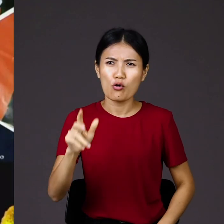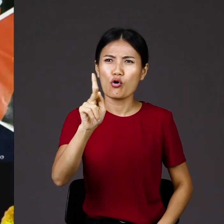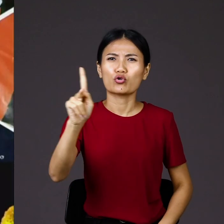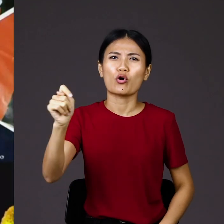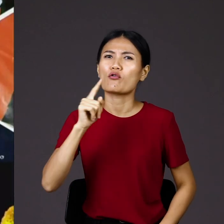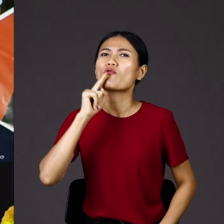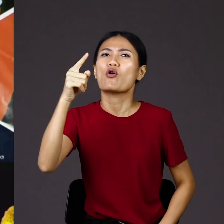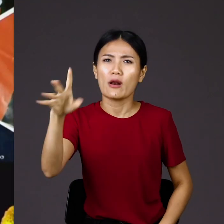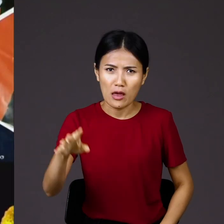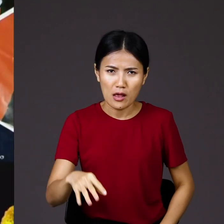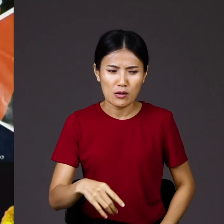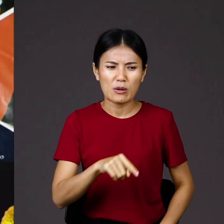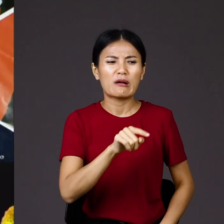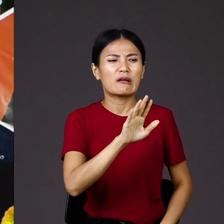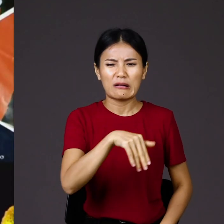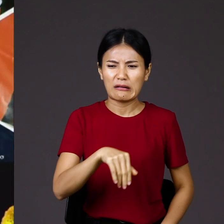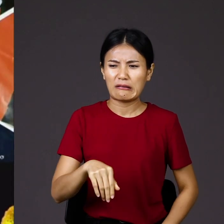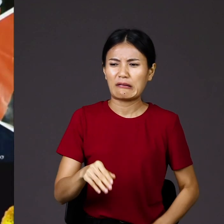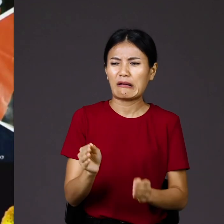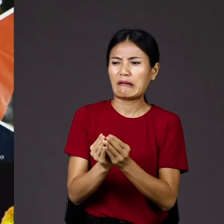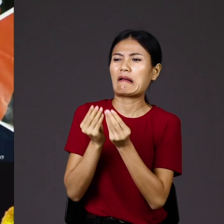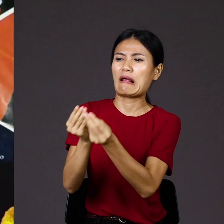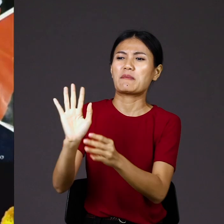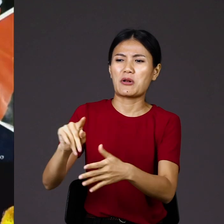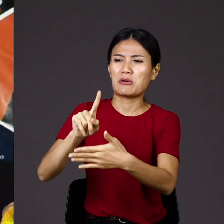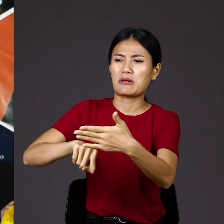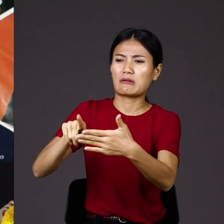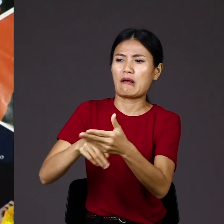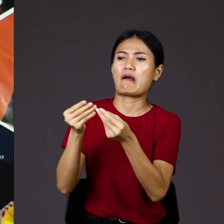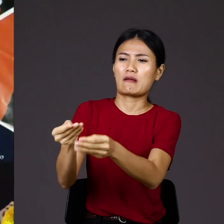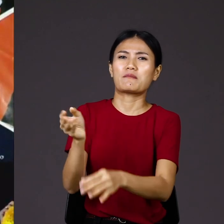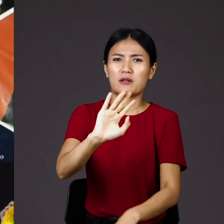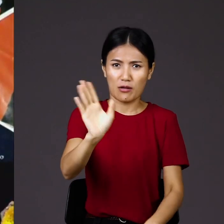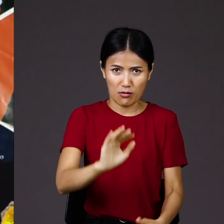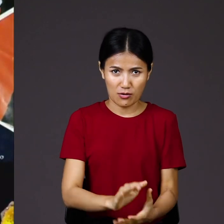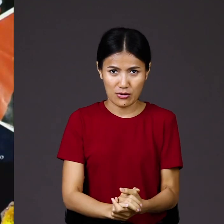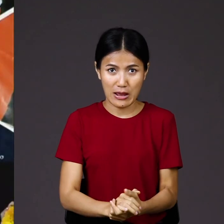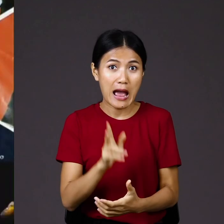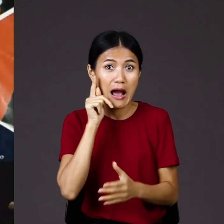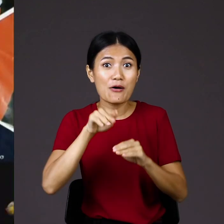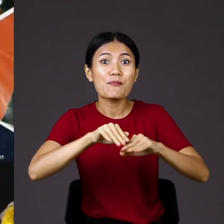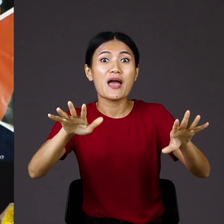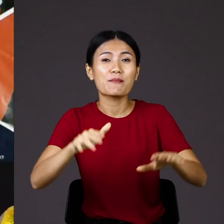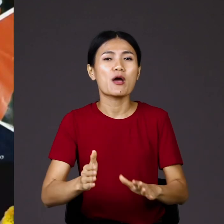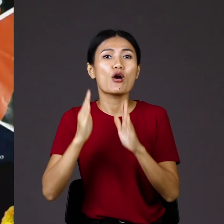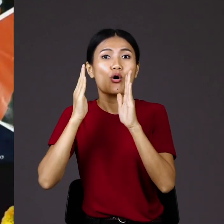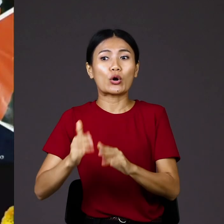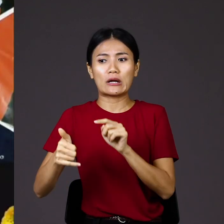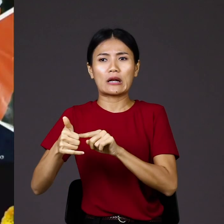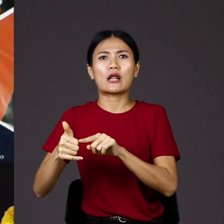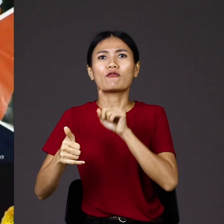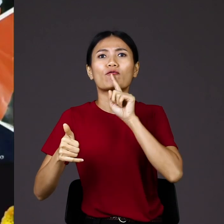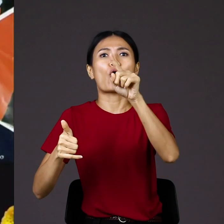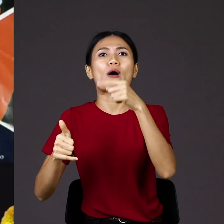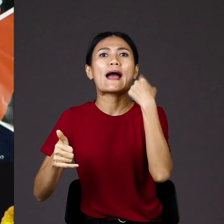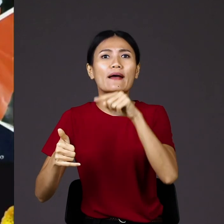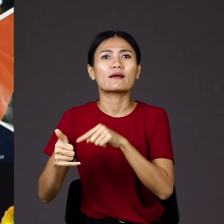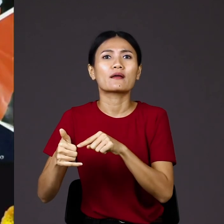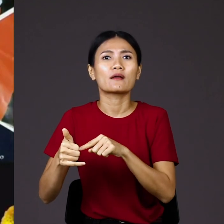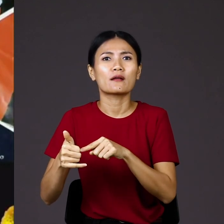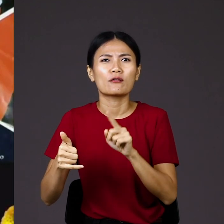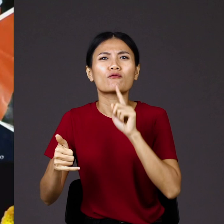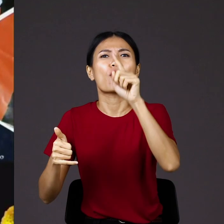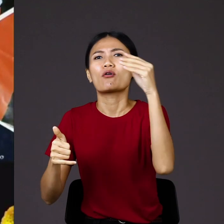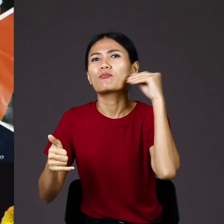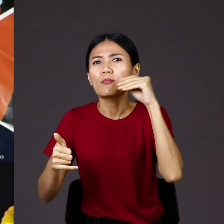ดังนั้นเลือกไปไม่มีประโยชน์ไม่ต้องไปเลือกนี่ไปปล่อยข่าวกันในพื้นที่เต็มไปหมดแล้วนักร้องเนี่ยก็ค